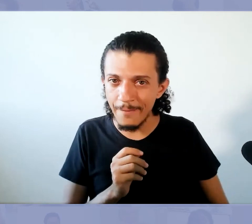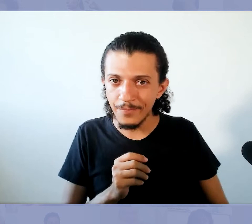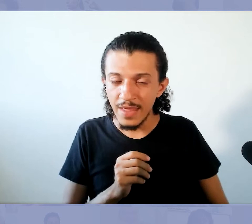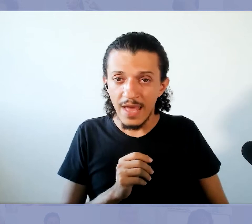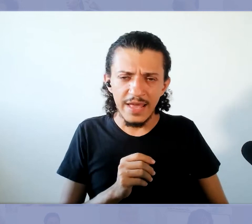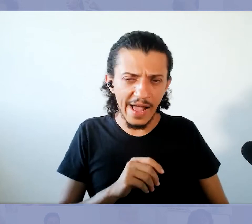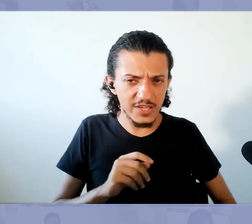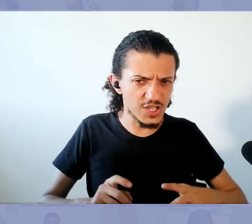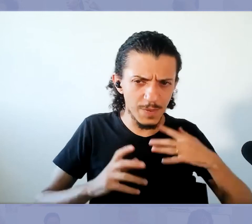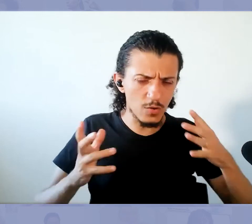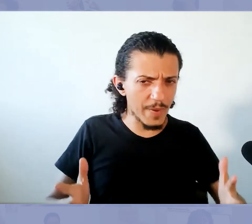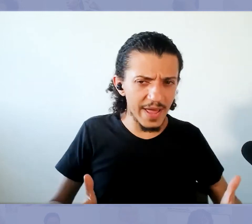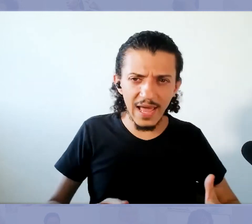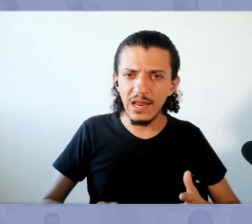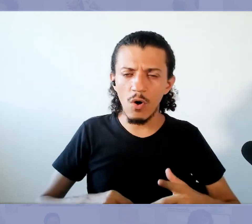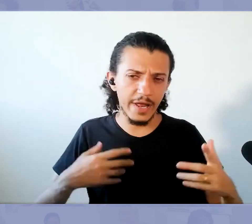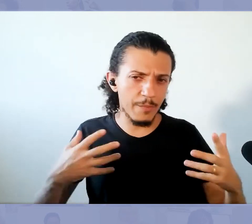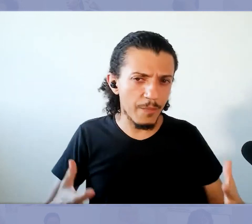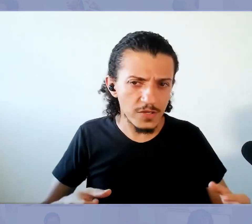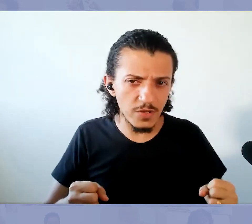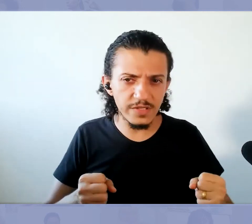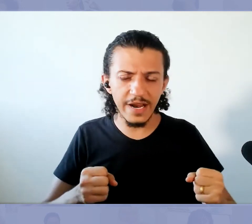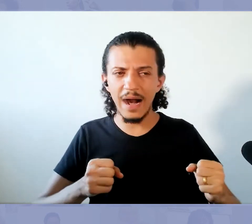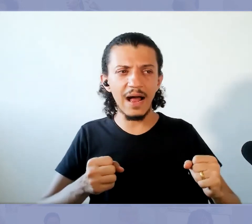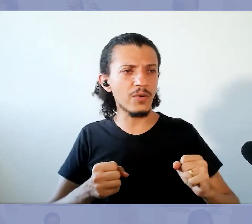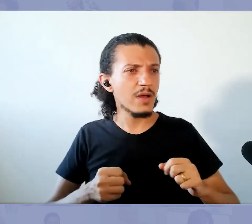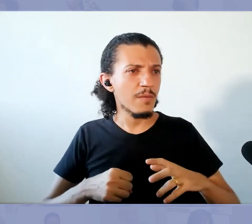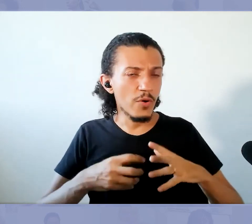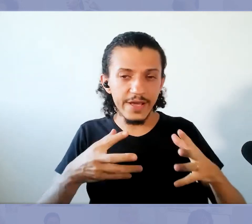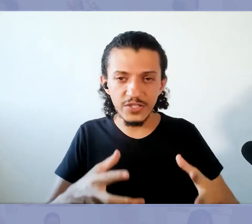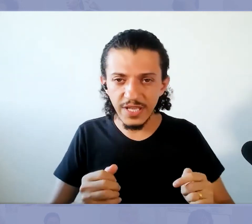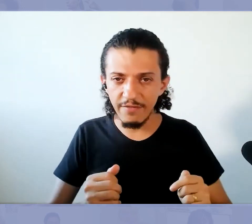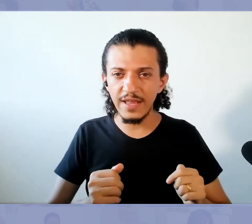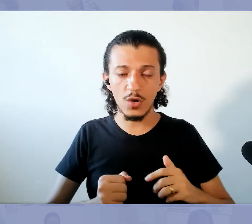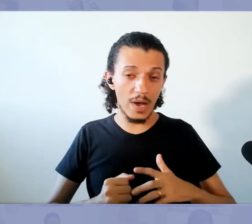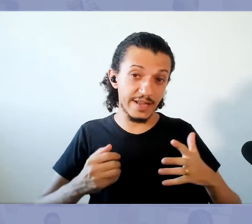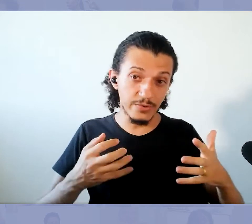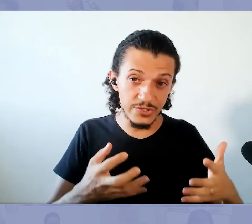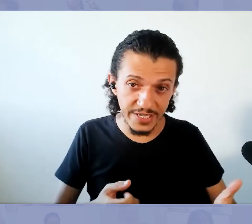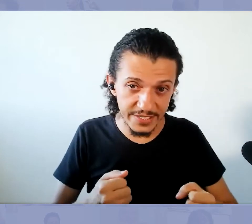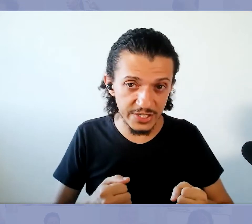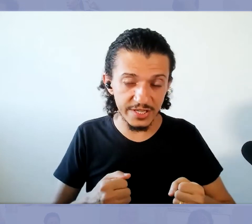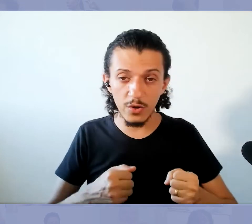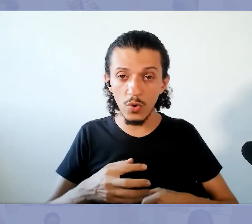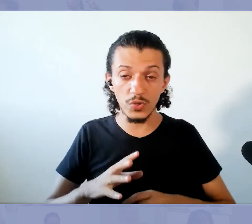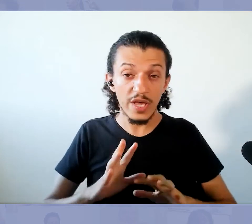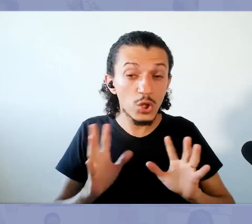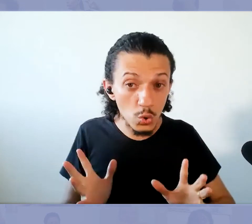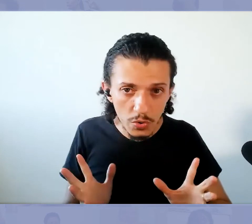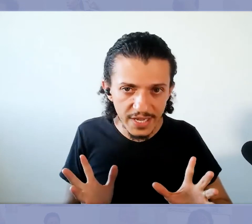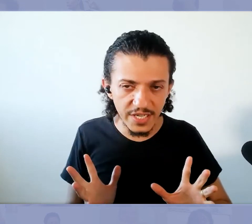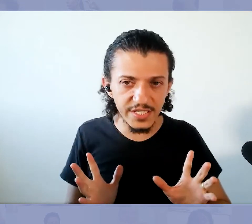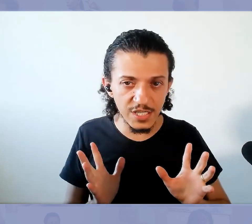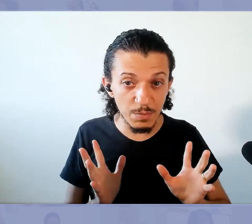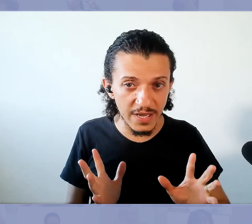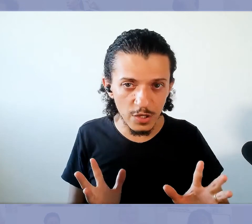surdo lá. E aí a gente explicou para ele qual era a proposta do nosso trabalho, por que a gente estava ali, quais eram os dias que a gente ia ter curso. E